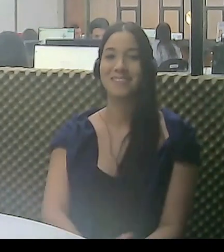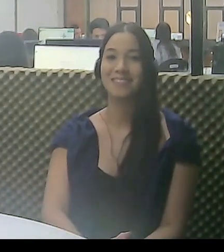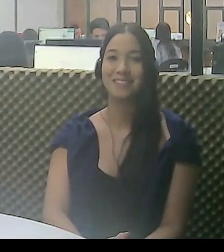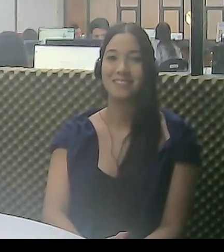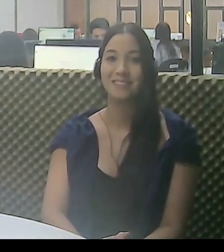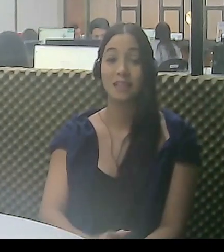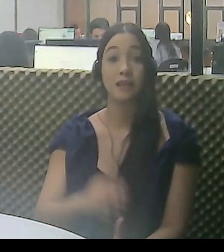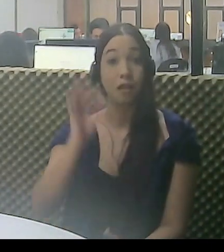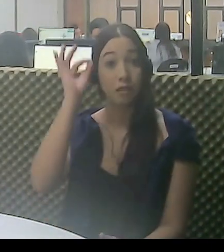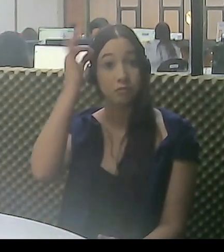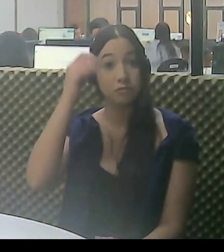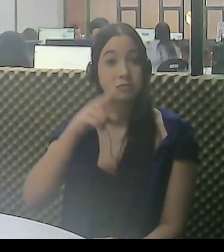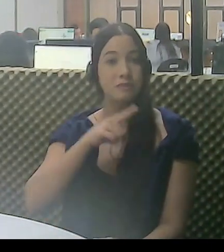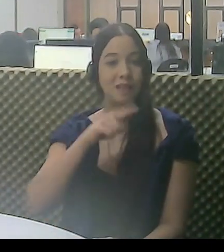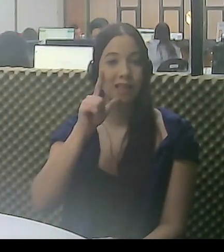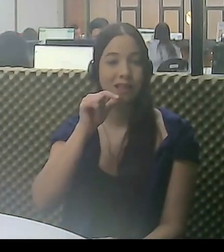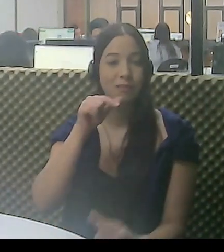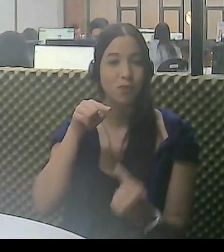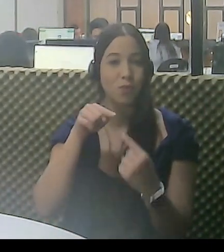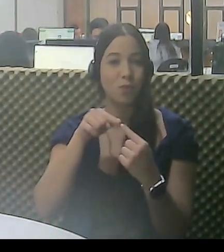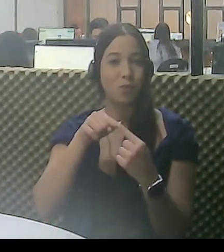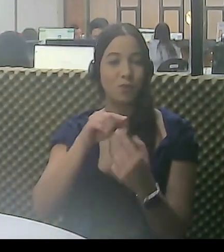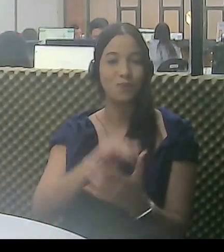Tem agilidade? Tem Demais.